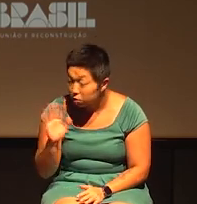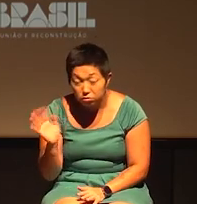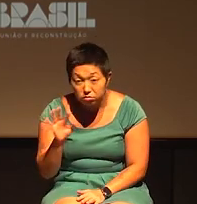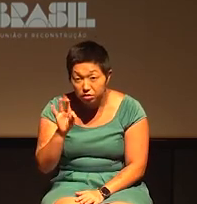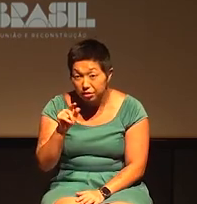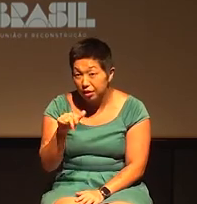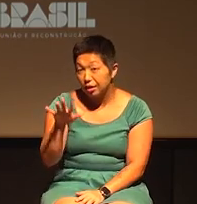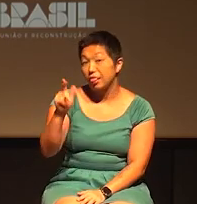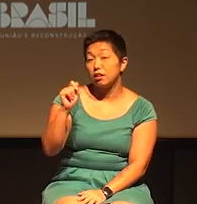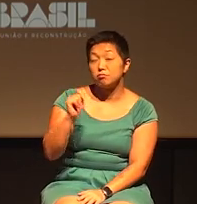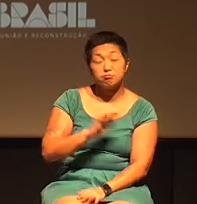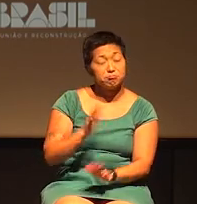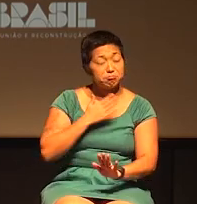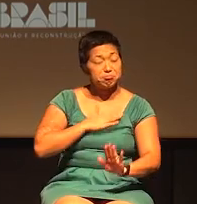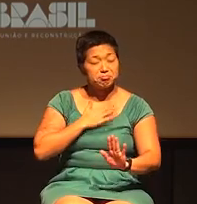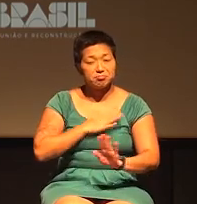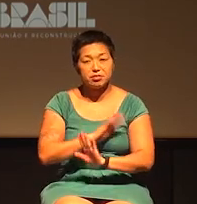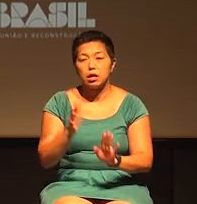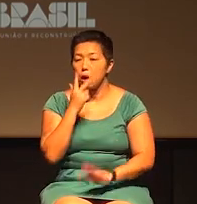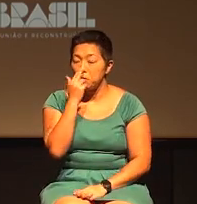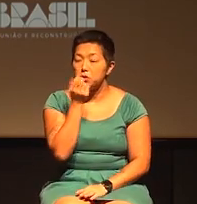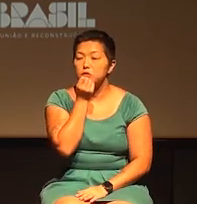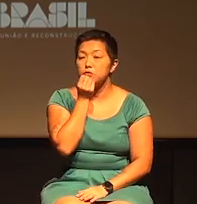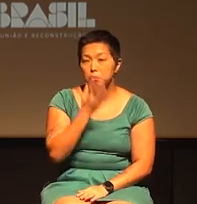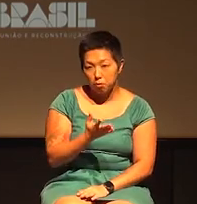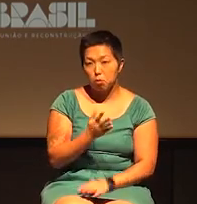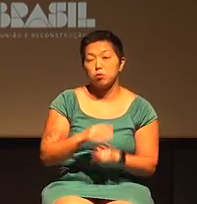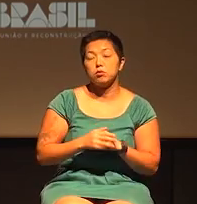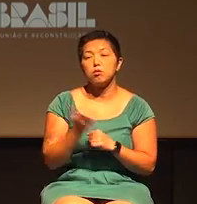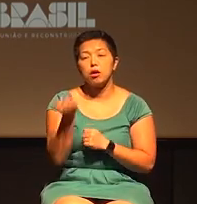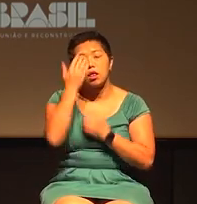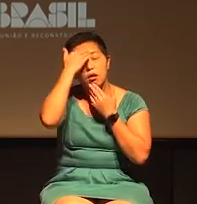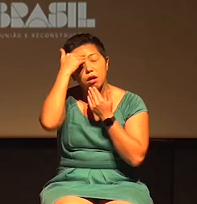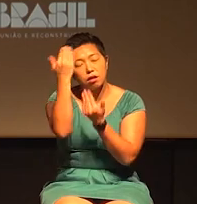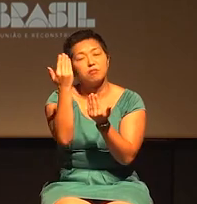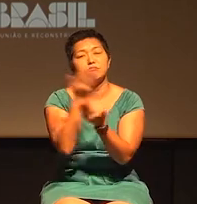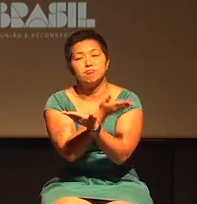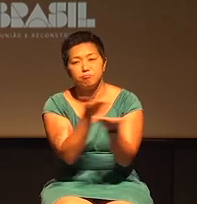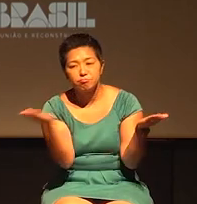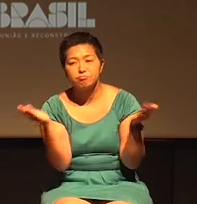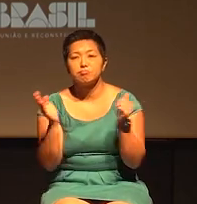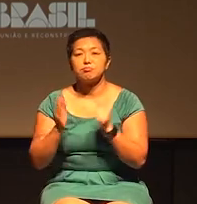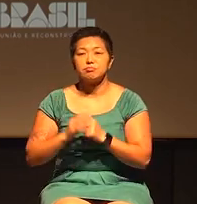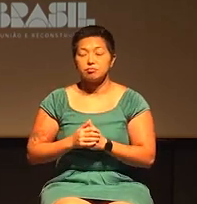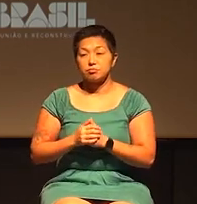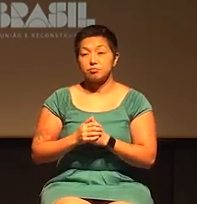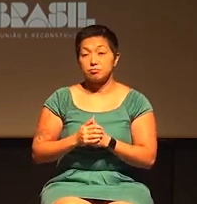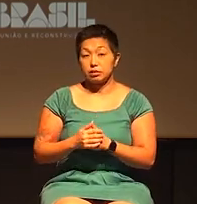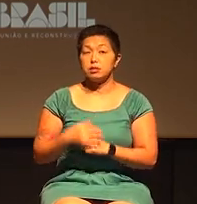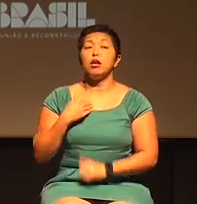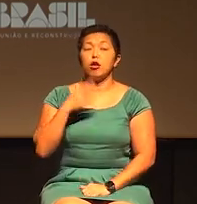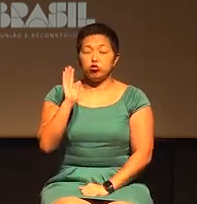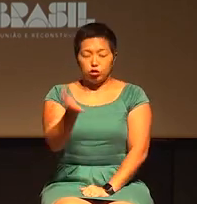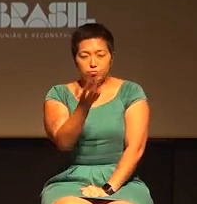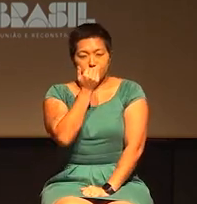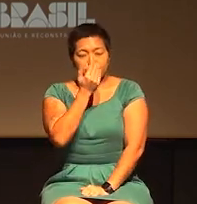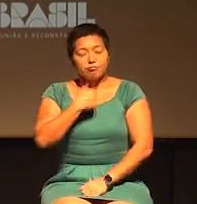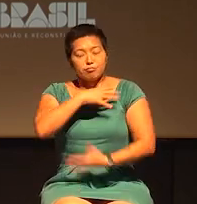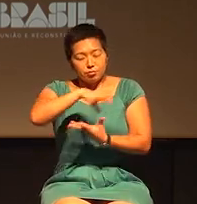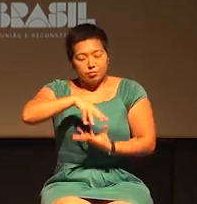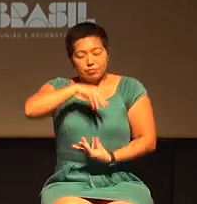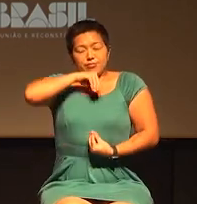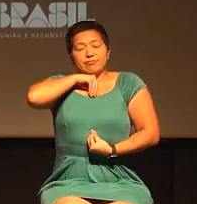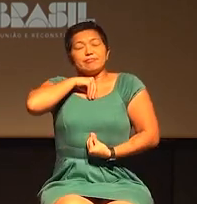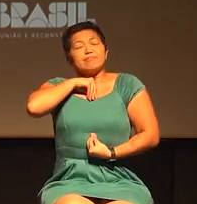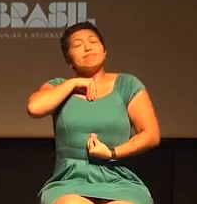aí Talita Eu acho que foi muito bom né gente Quero Agradecer muito estamos alimentadas a alma